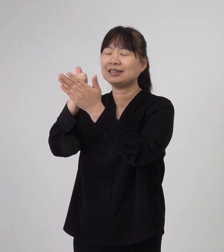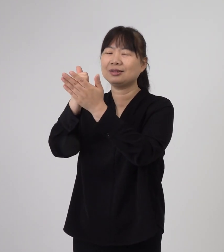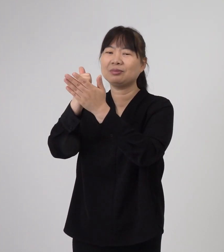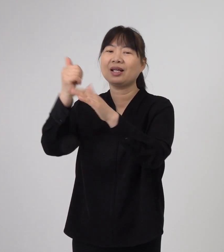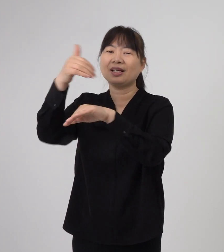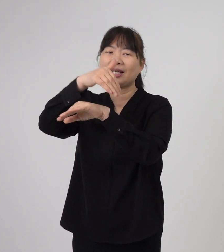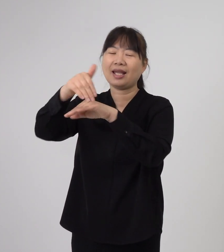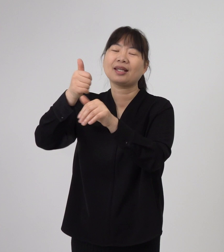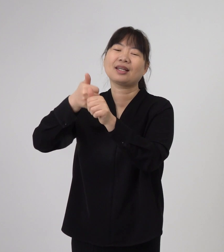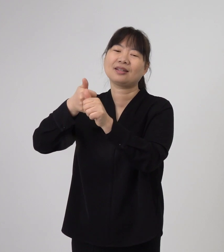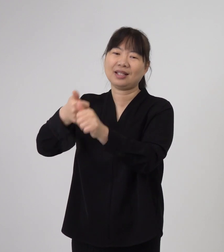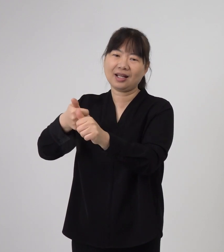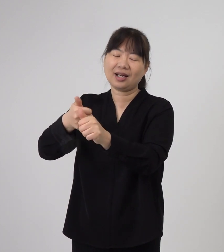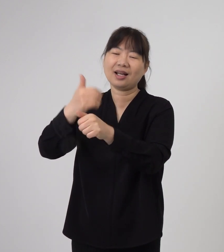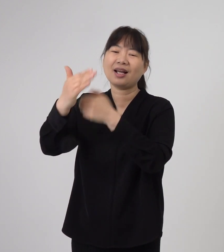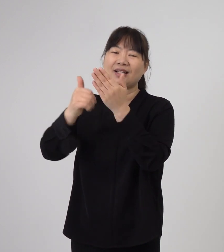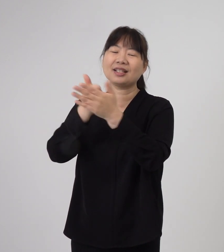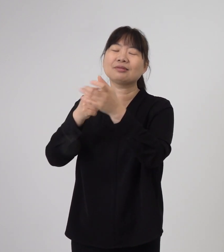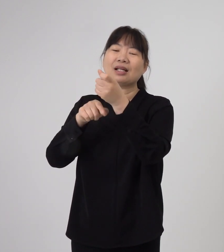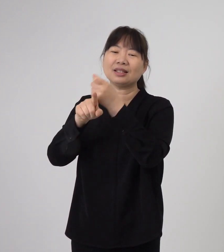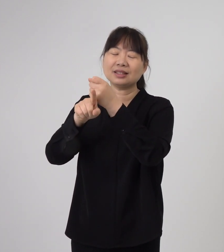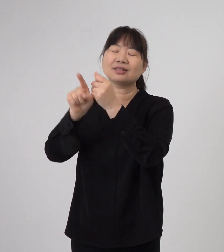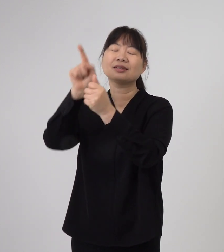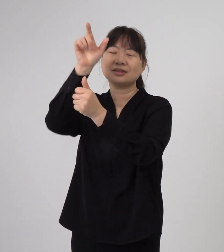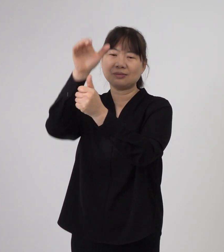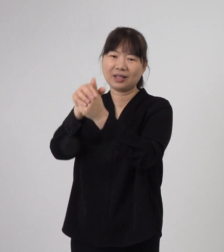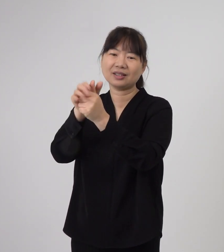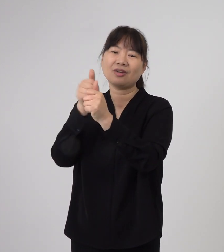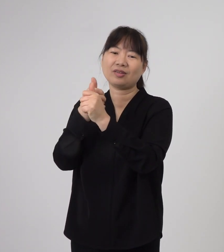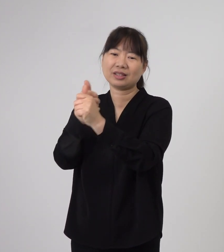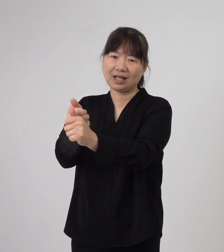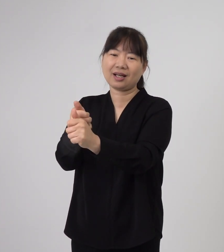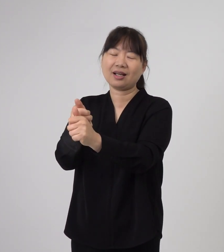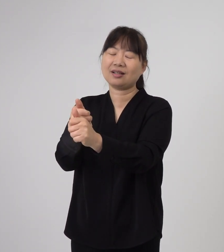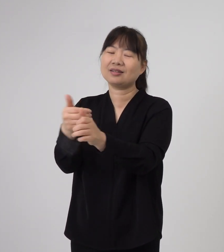안에 있는 거예요. 믿습니까?